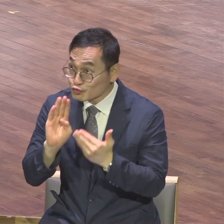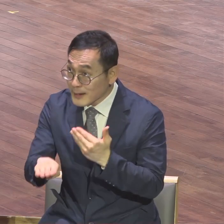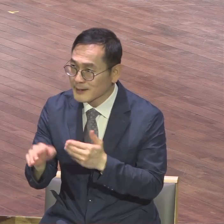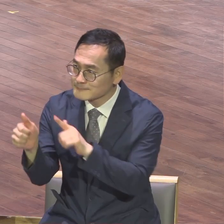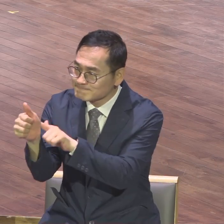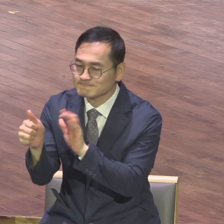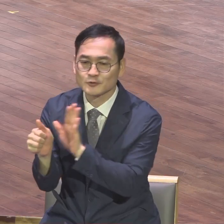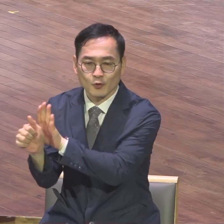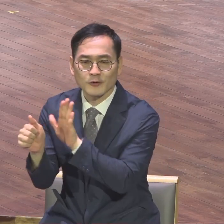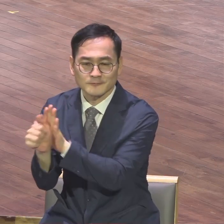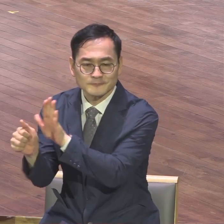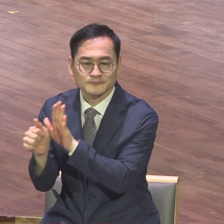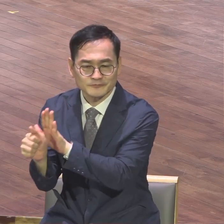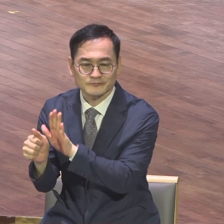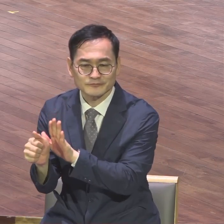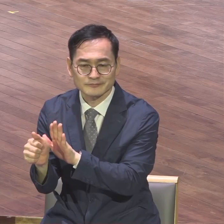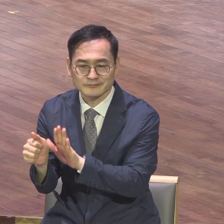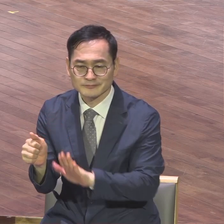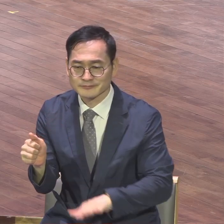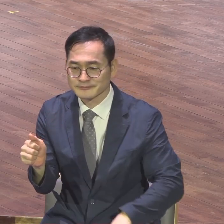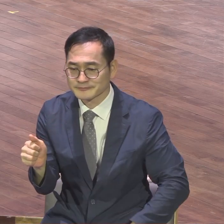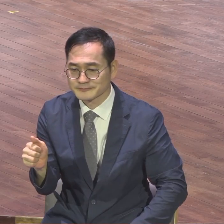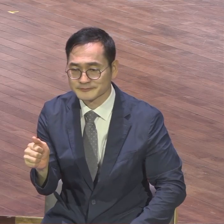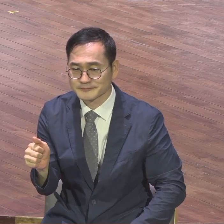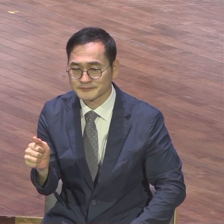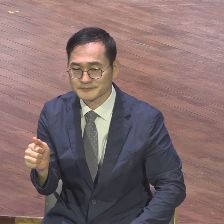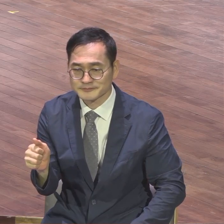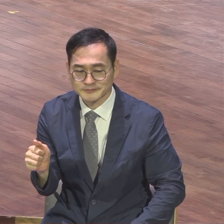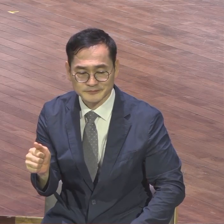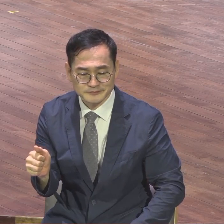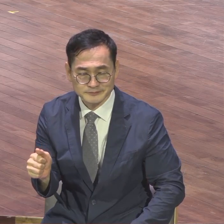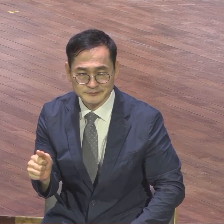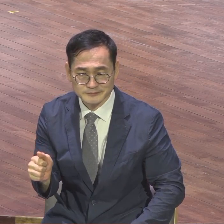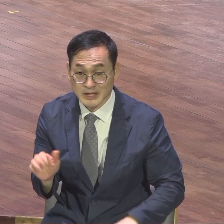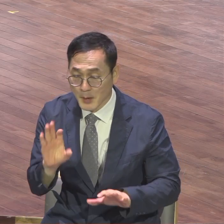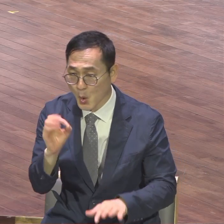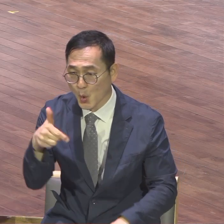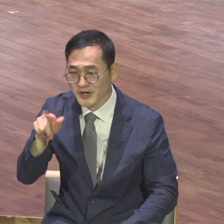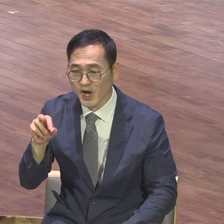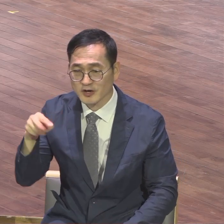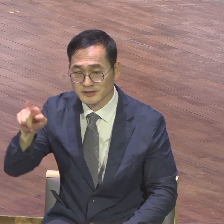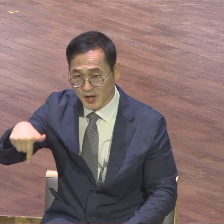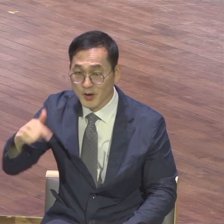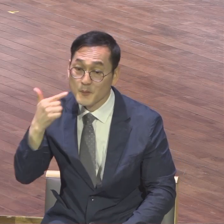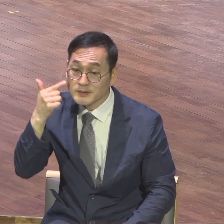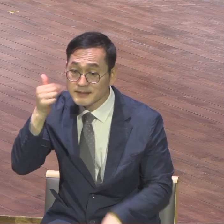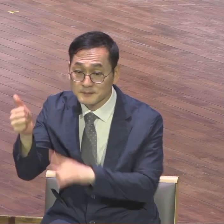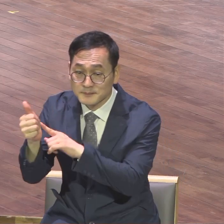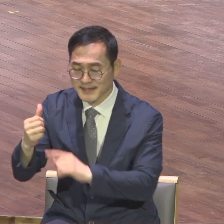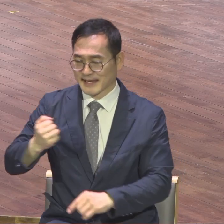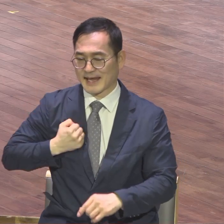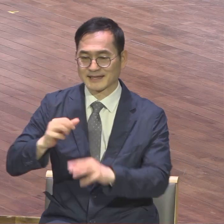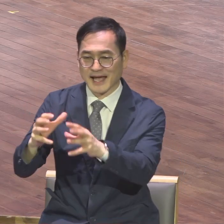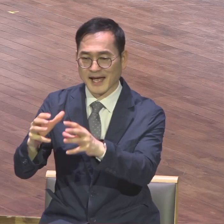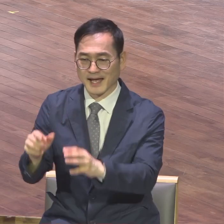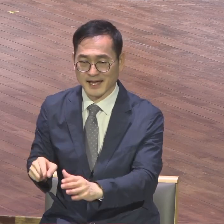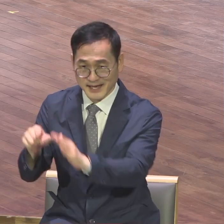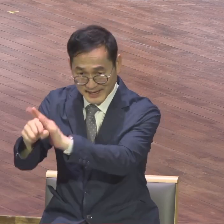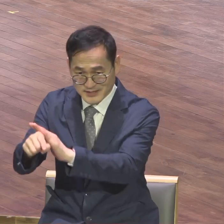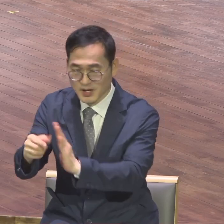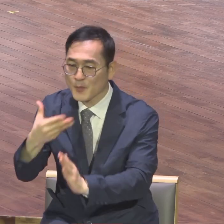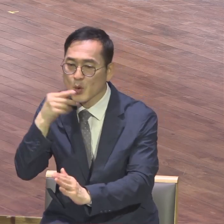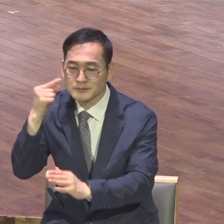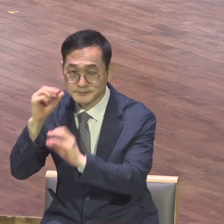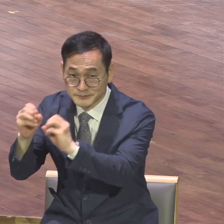언약적 한 그대로 전달받았어요. 예? 이번에 그 우리 오경석 목사님 캐나다의 사역을 하고 있는데